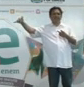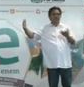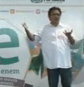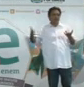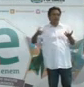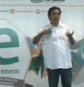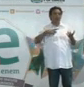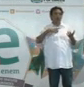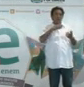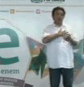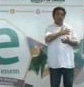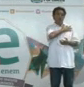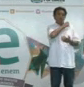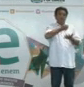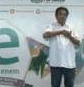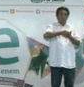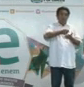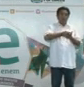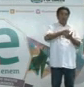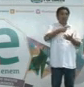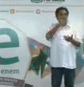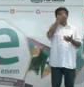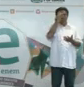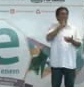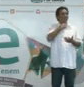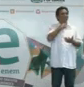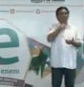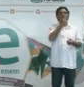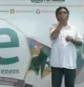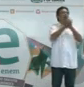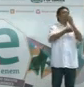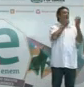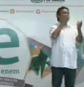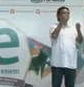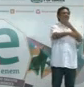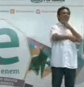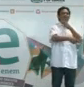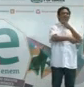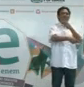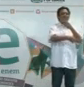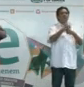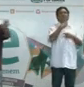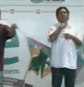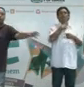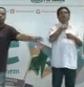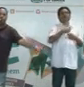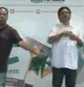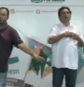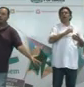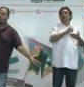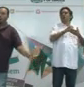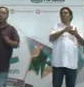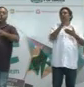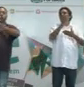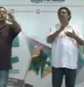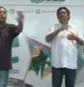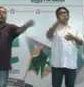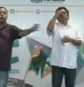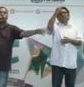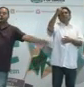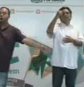eu tenho pessoas que não podem falar, que não podem se expressar, não podem ser a favor do Brasil, por exemplo, ou